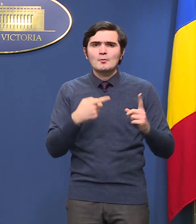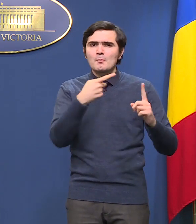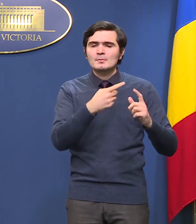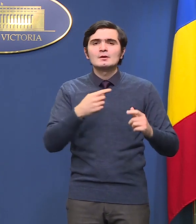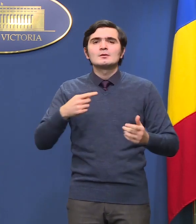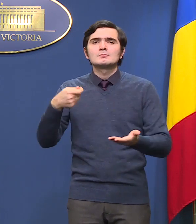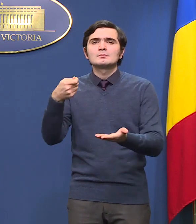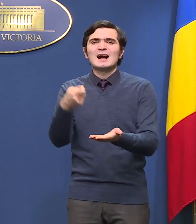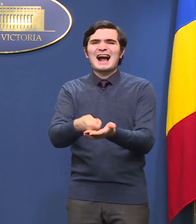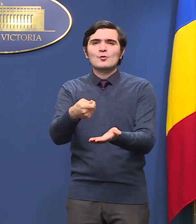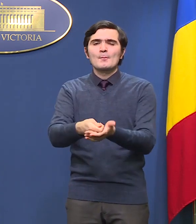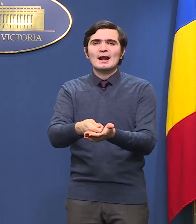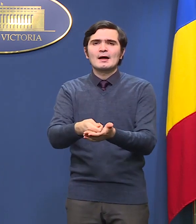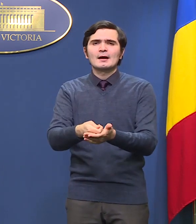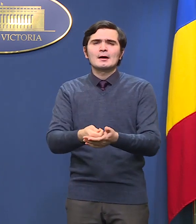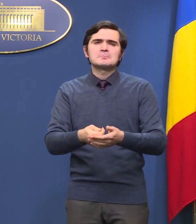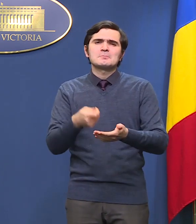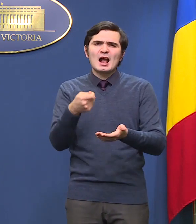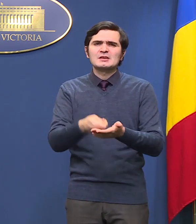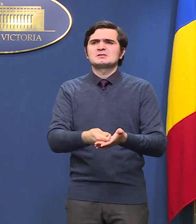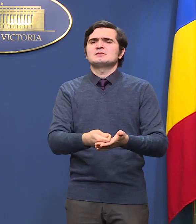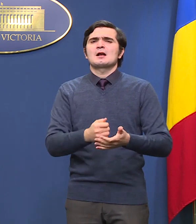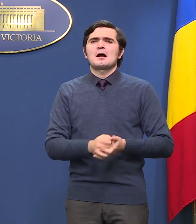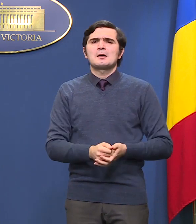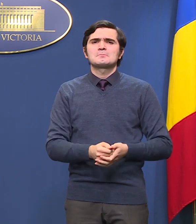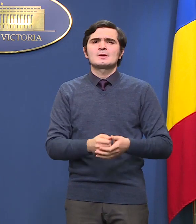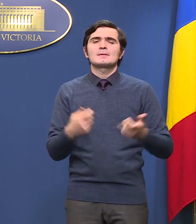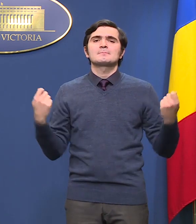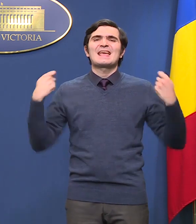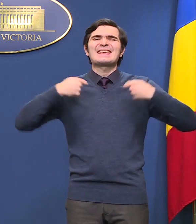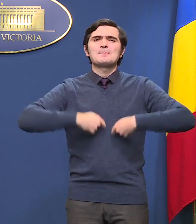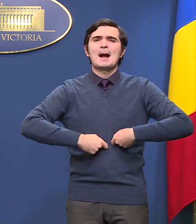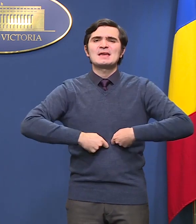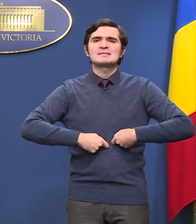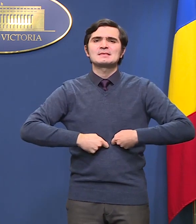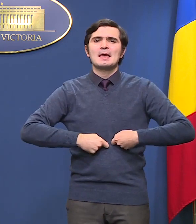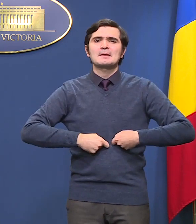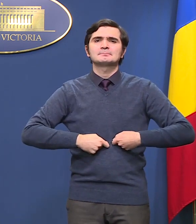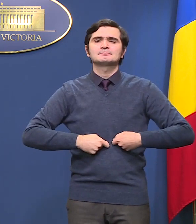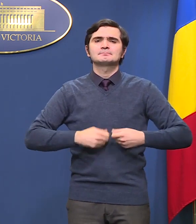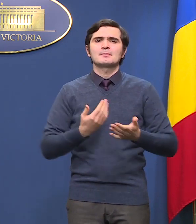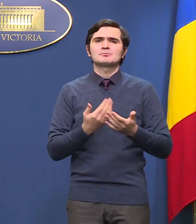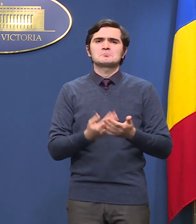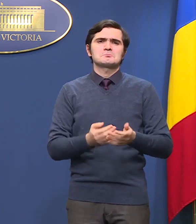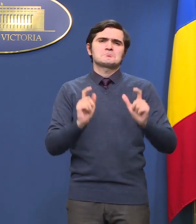de echipamente de protecție, de